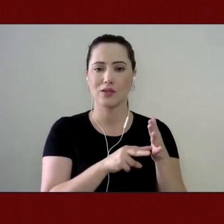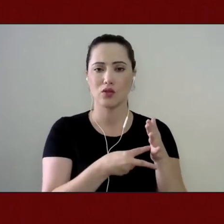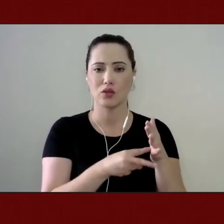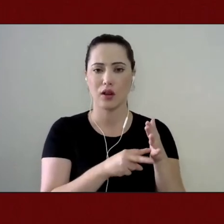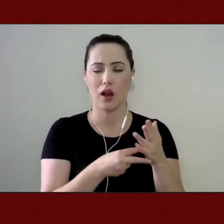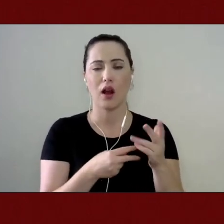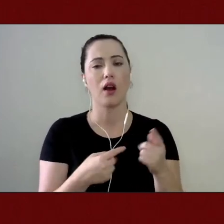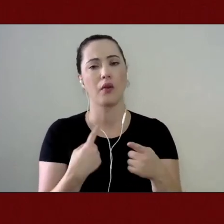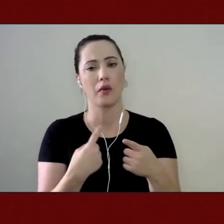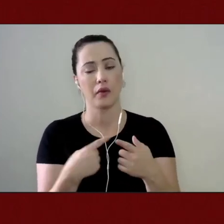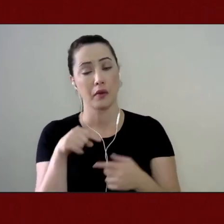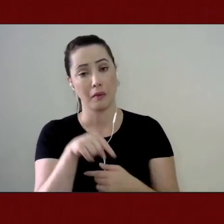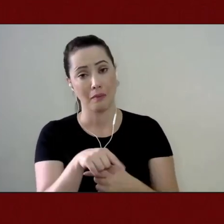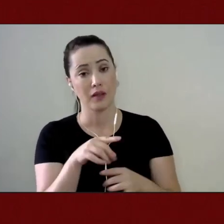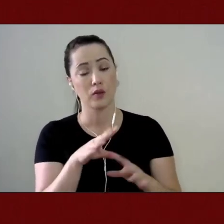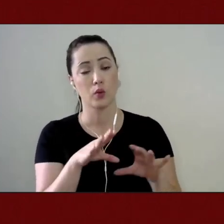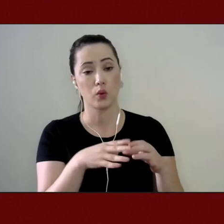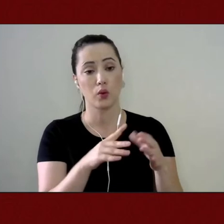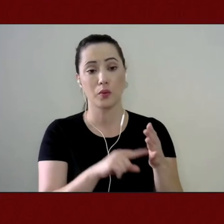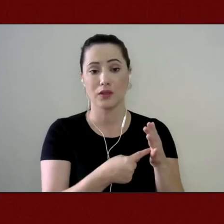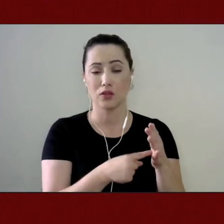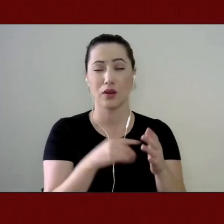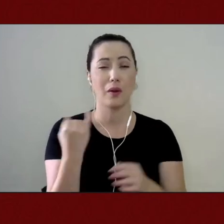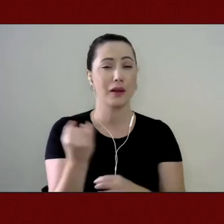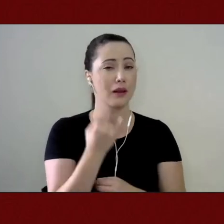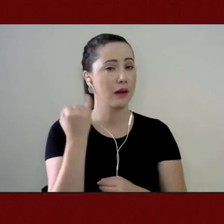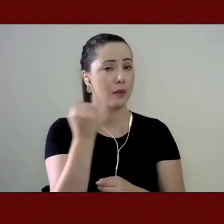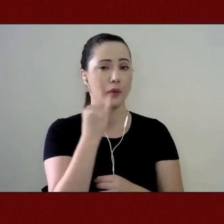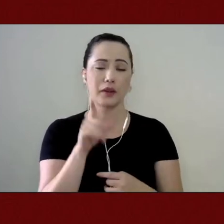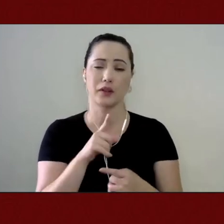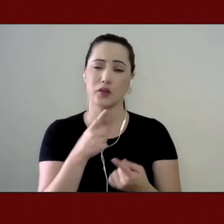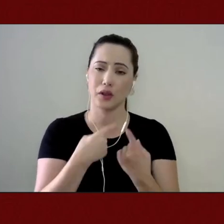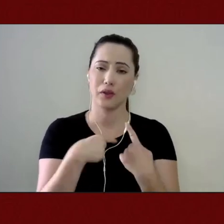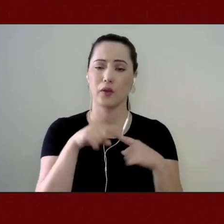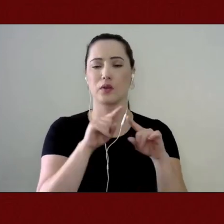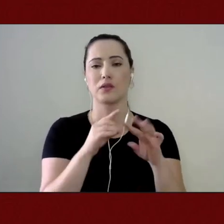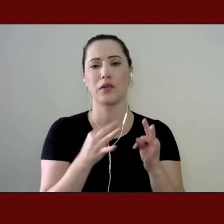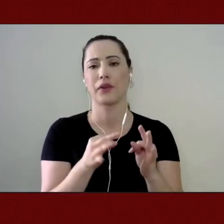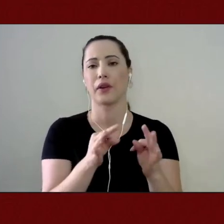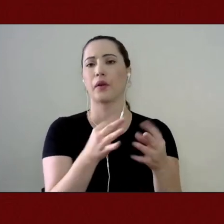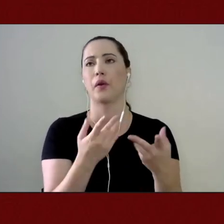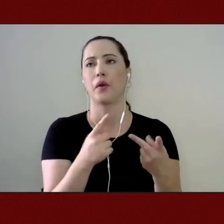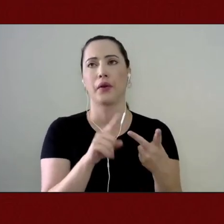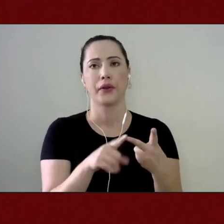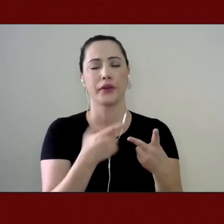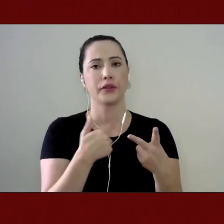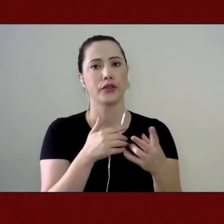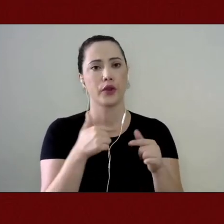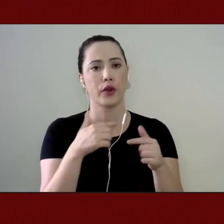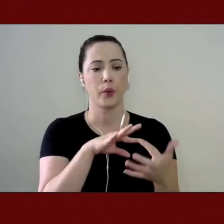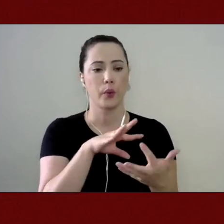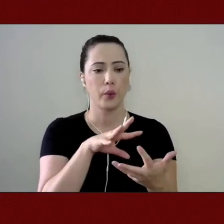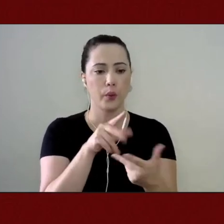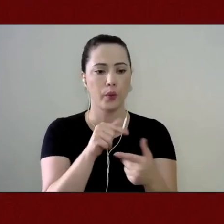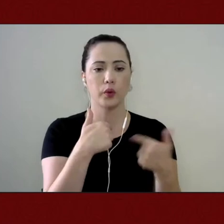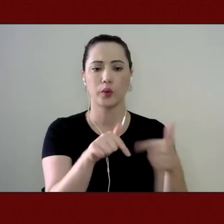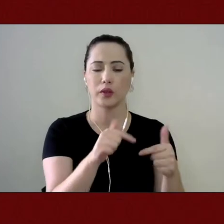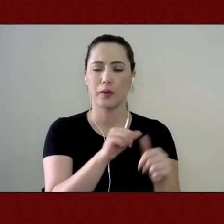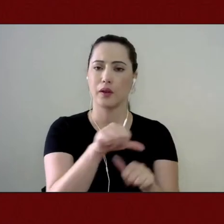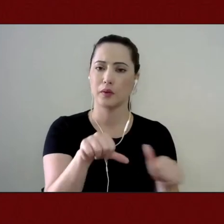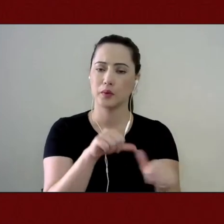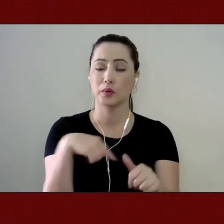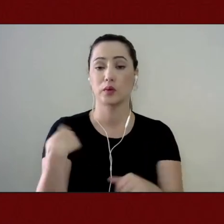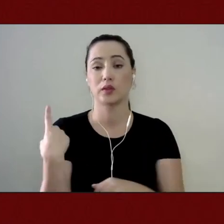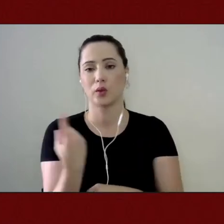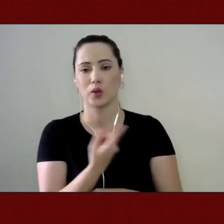mundo do trabalho, a revolução tecnológica e uma série de outras formas de se organizar, mas a gente tem que perseguir isso, porque ainda